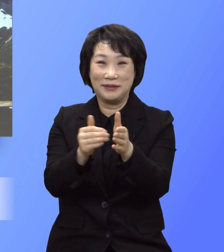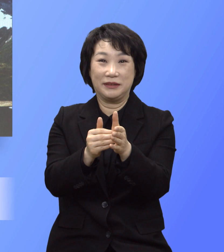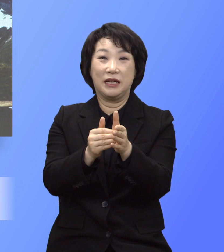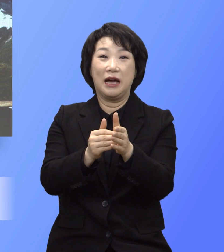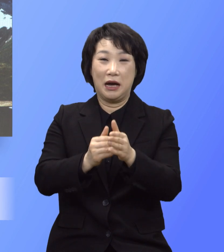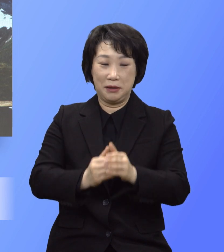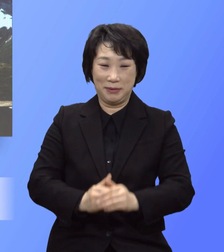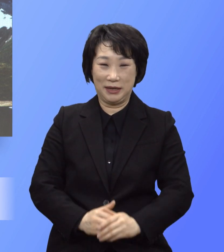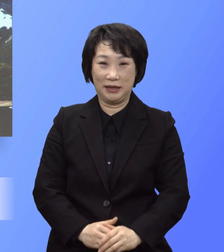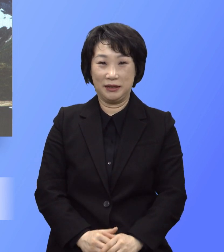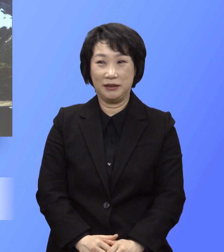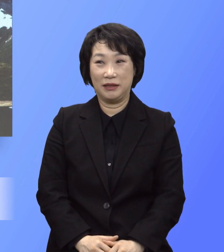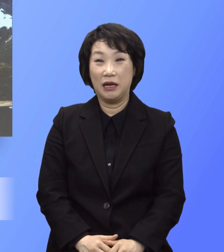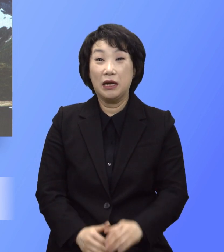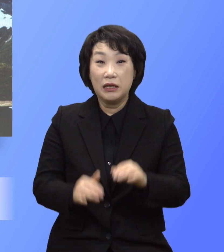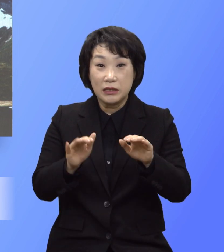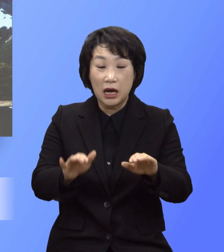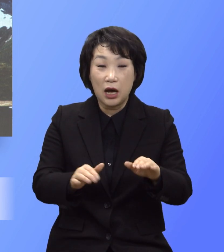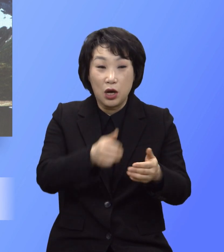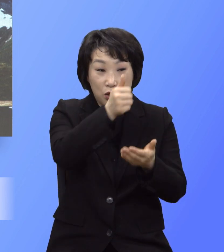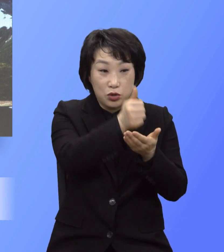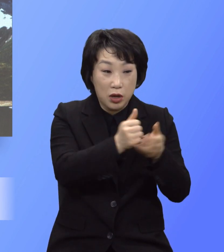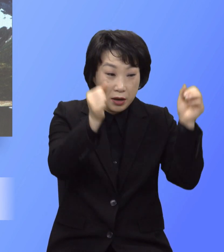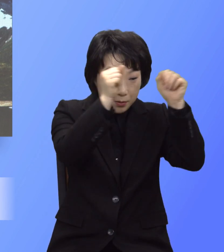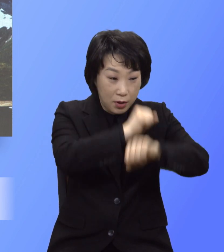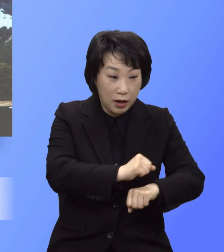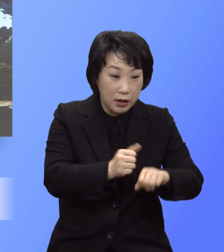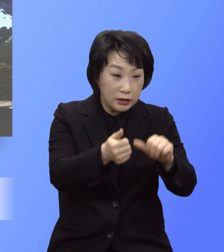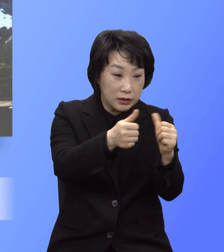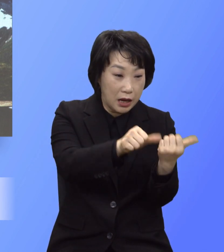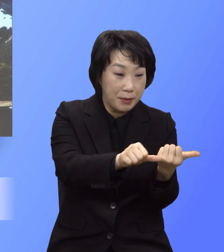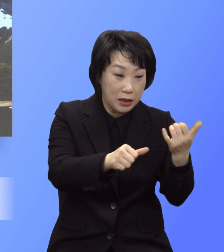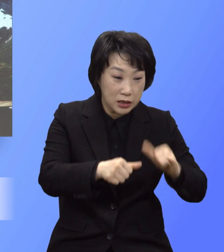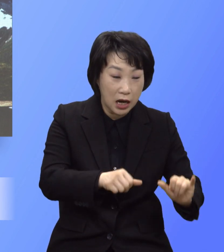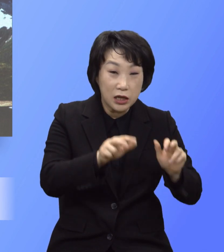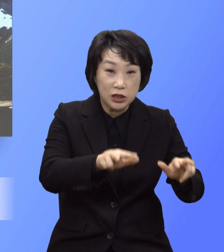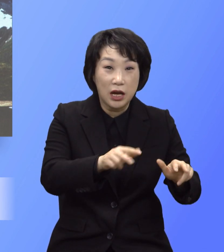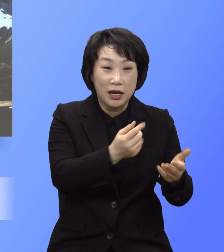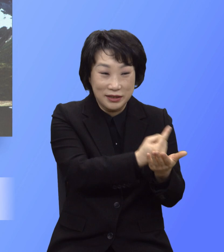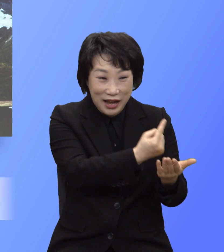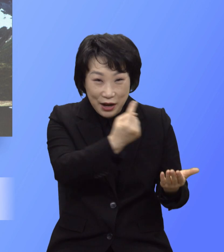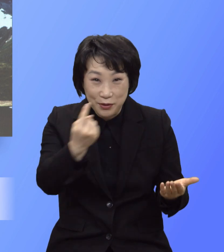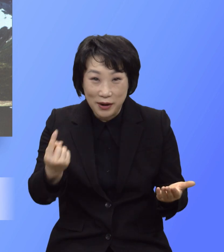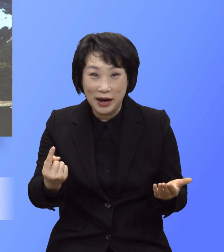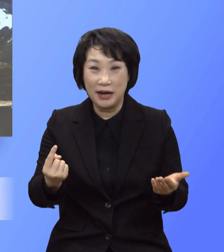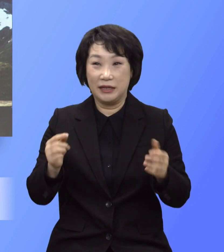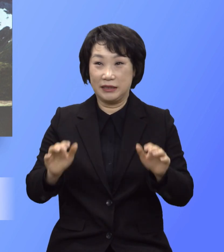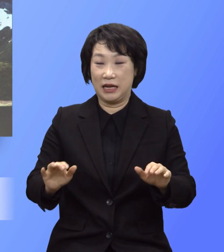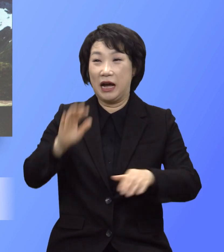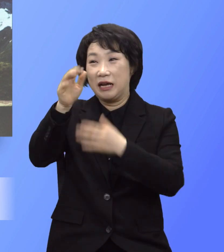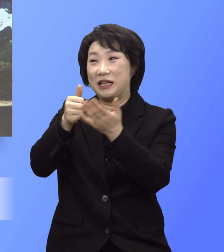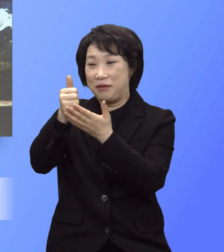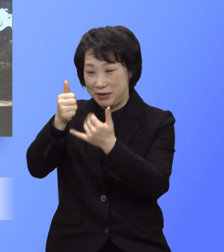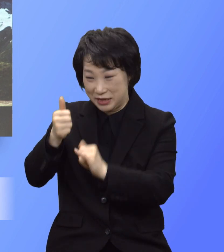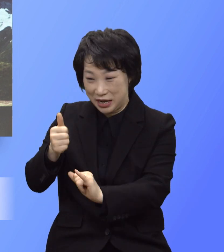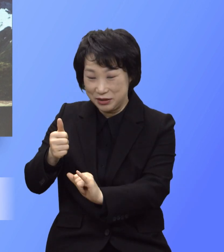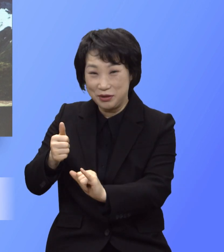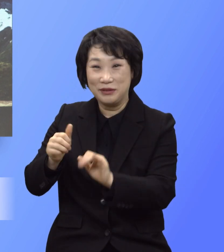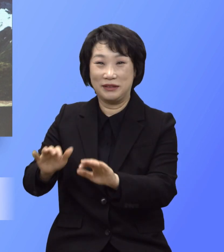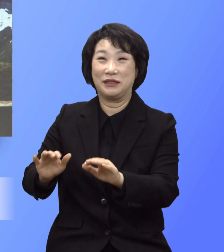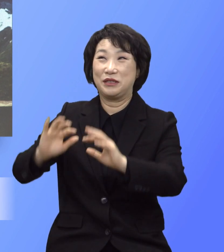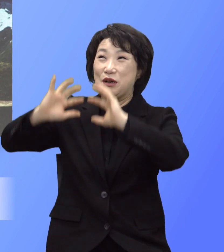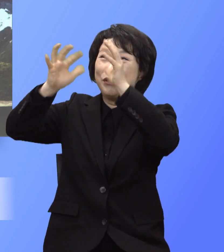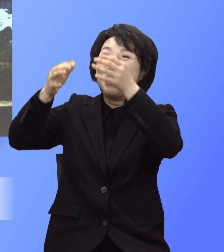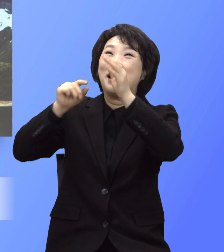말미암아 죄의 멸망과 사망의 자식에서 벗어나서 하나님과